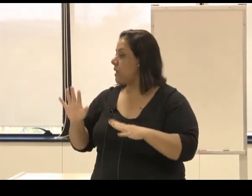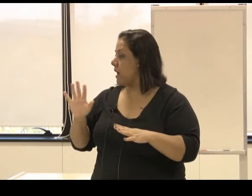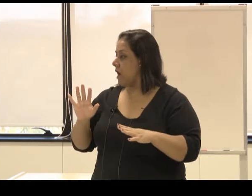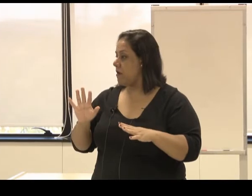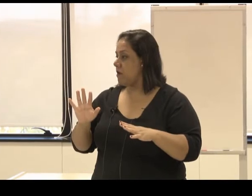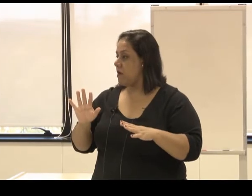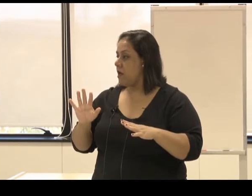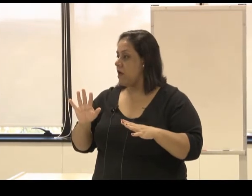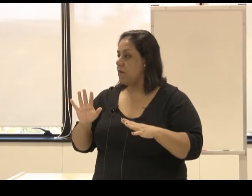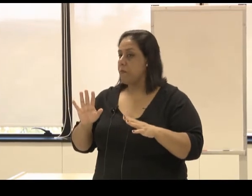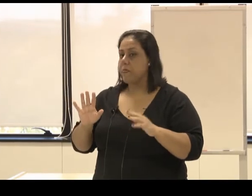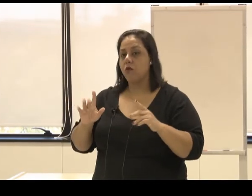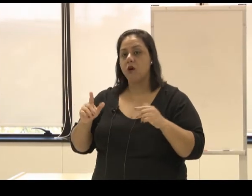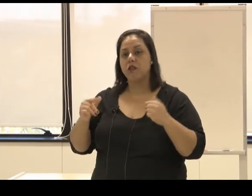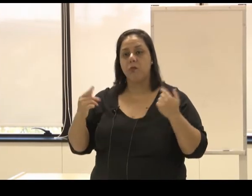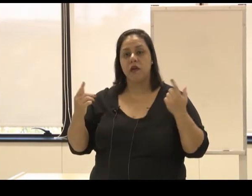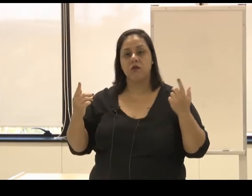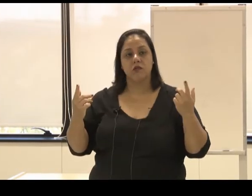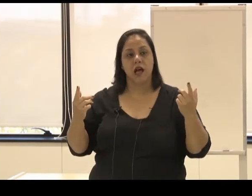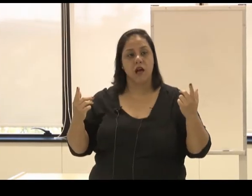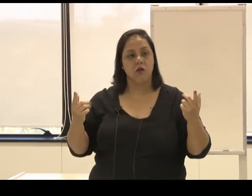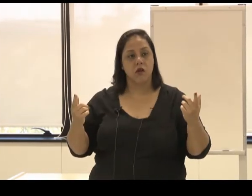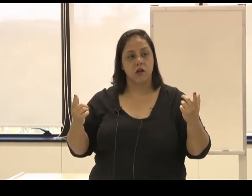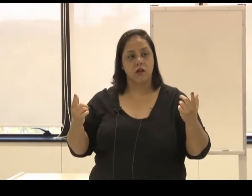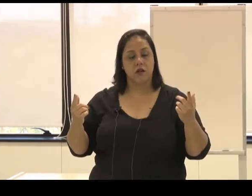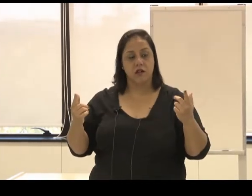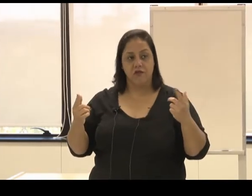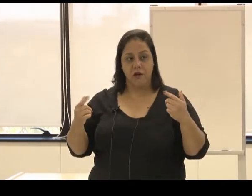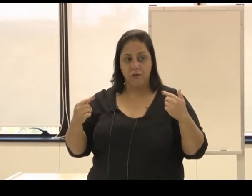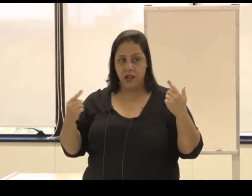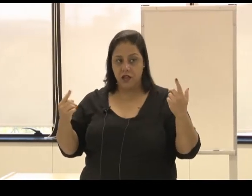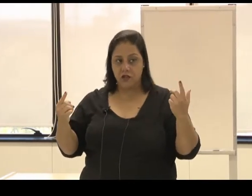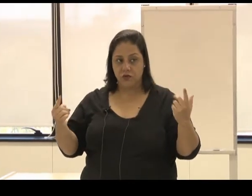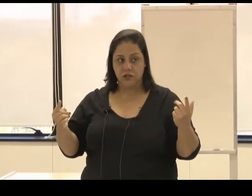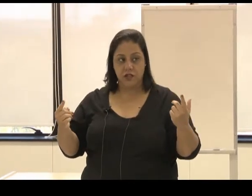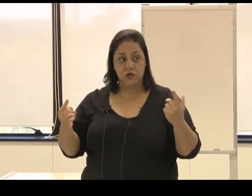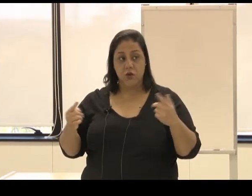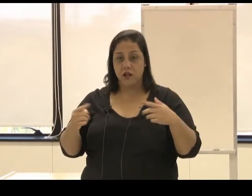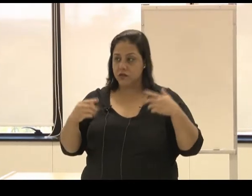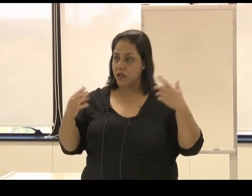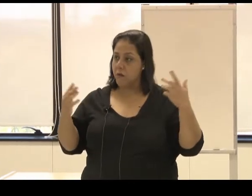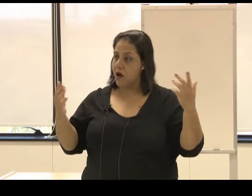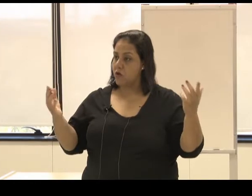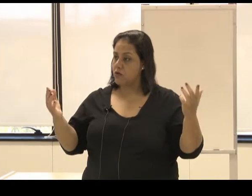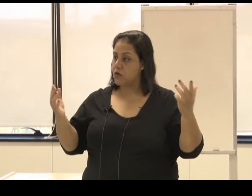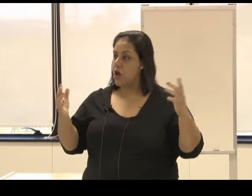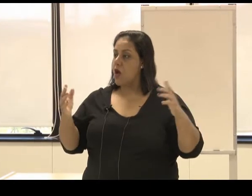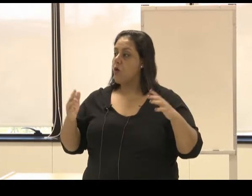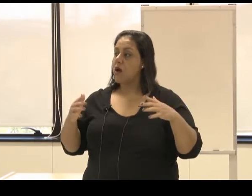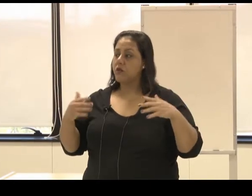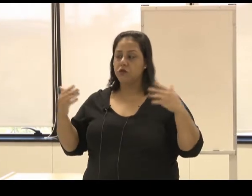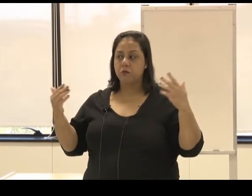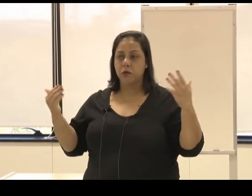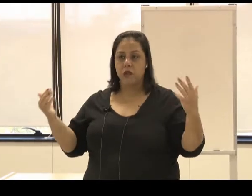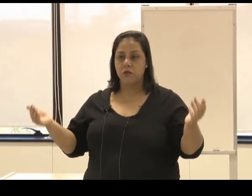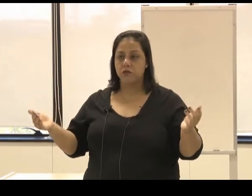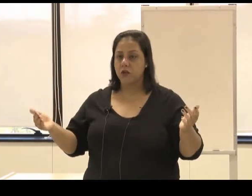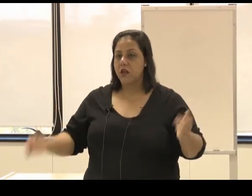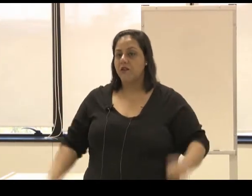explicar. Então, quando eu perguntar agora da família de vocês, quantos irmãos, quantos primos, não adianta